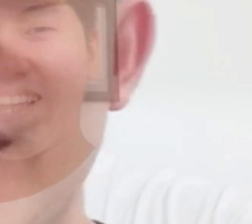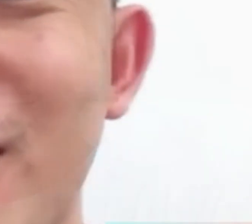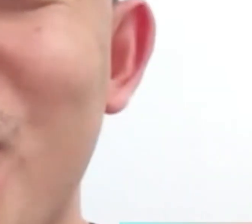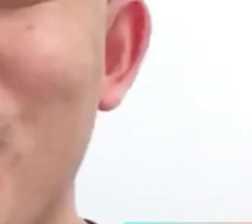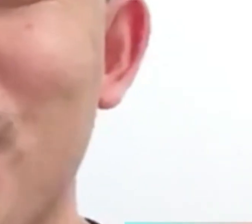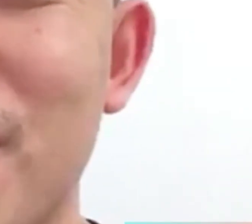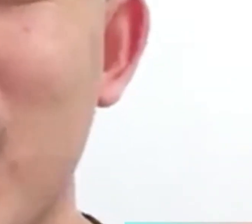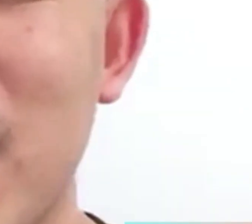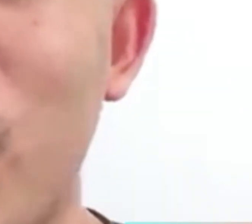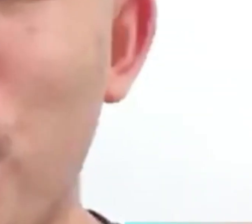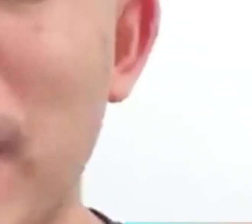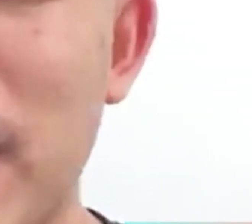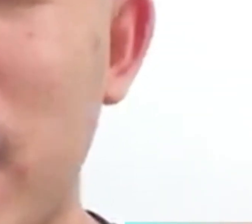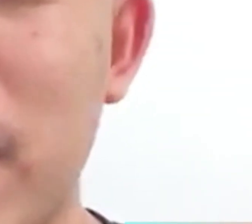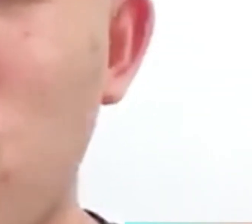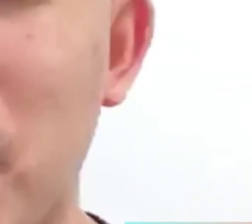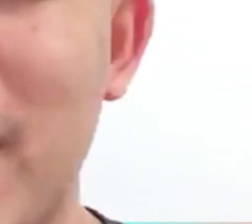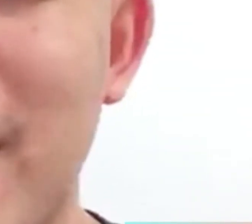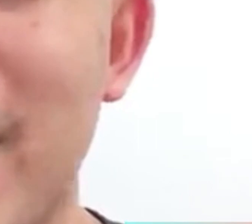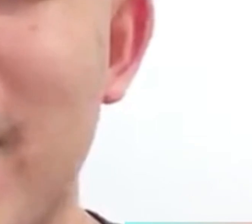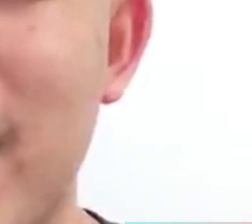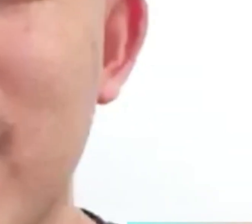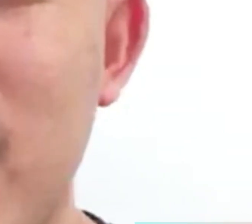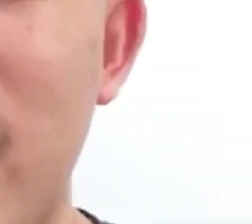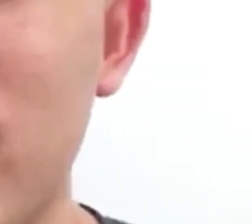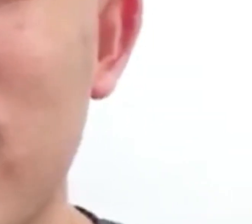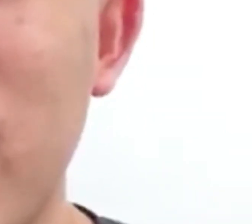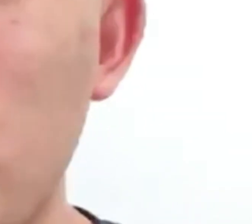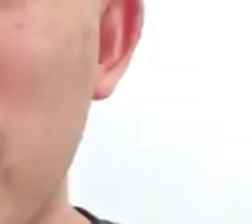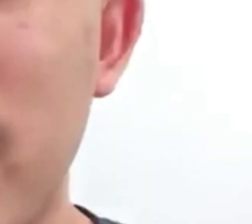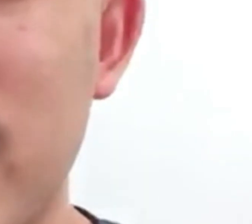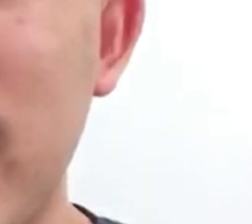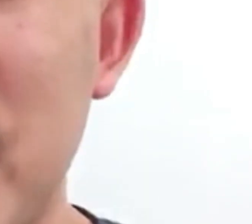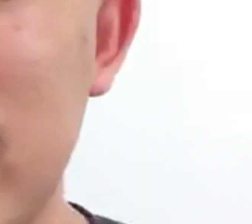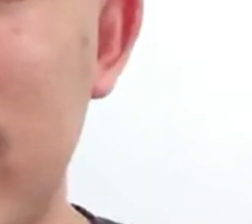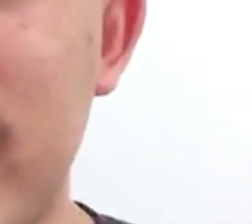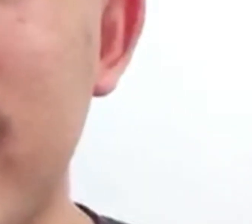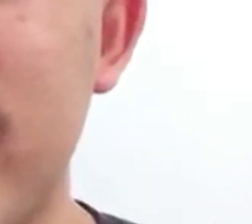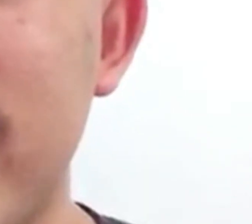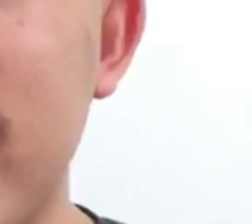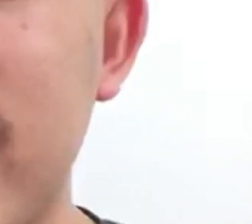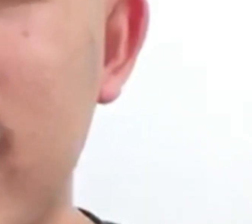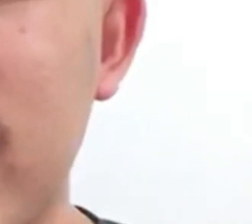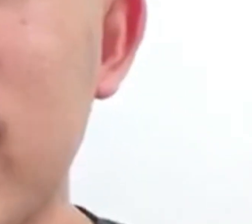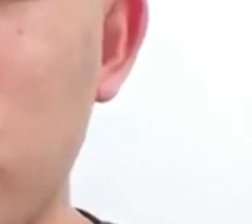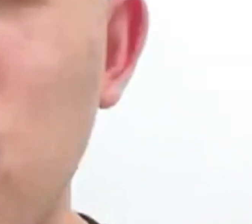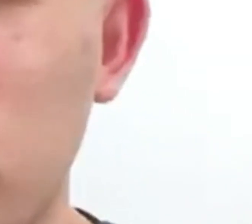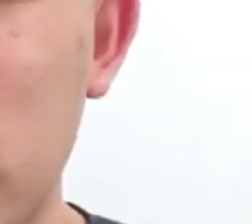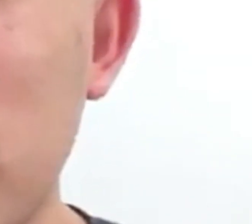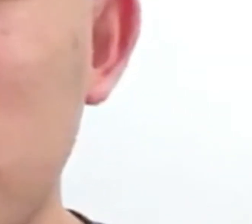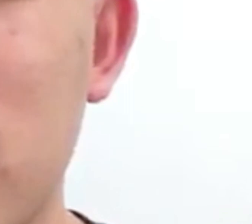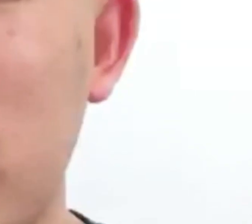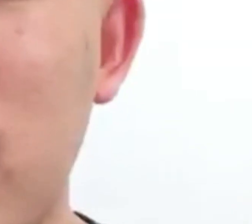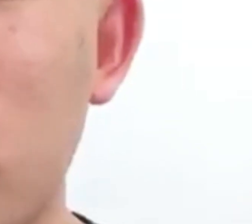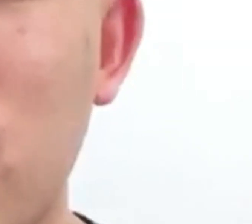mereka. Shalom, saya Obed dari CGC 243. Alasan saya mau melayani CG Kids adalah karena dulu waktu